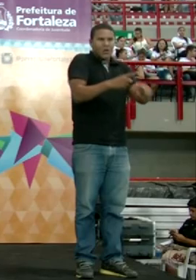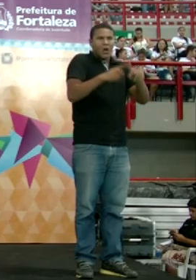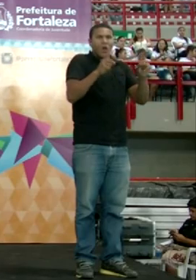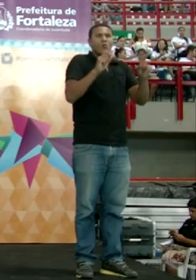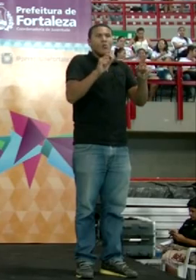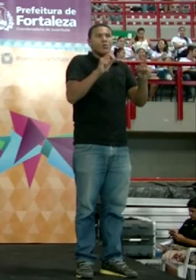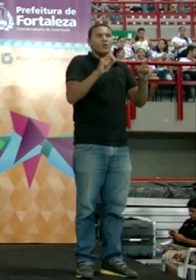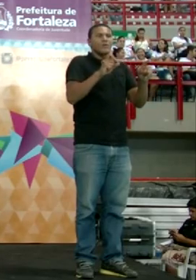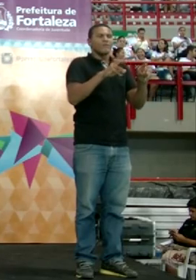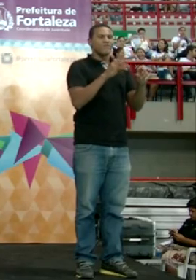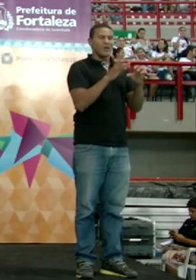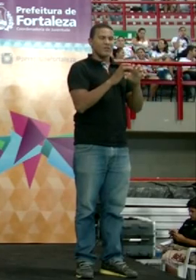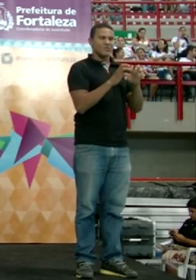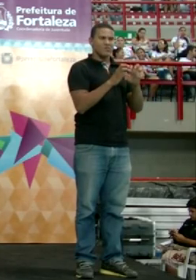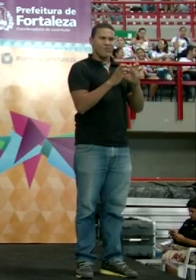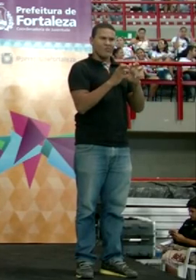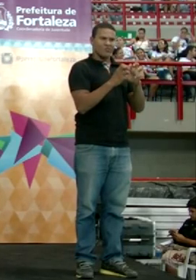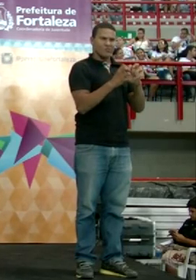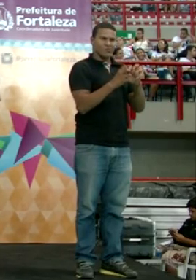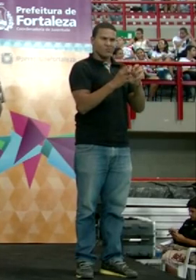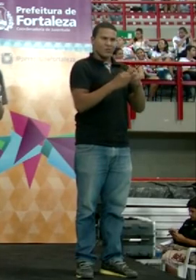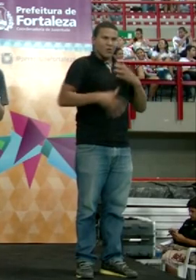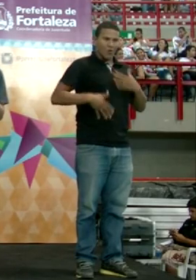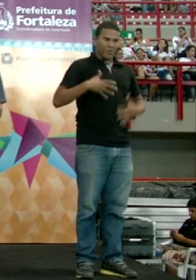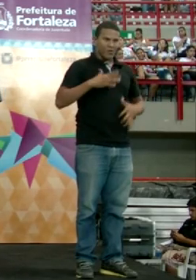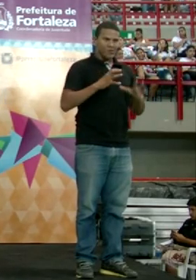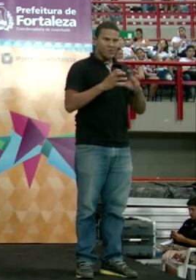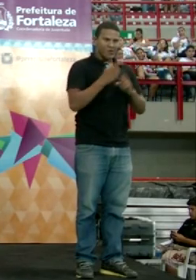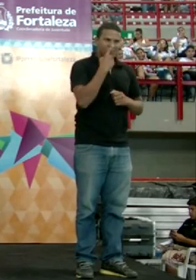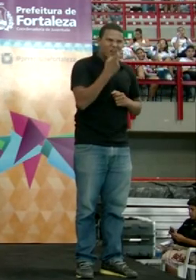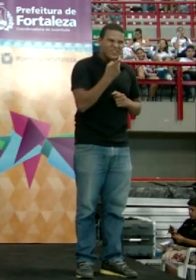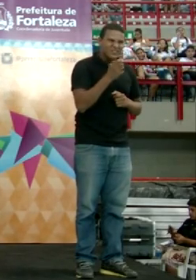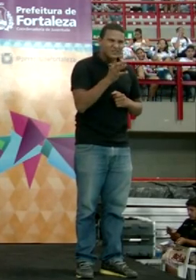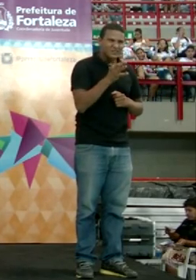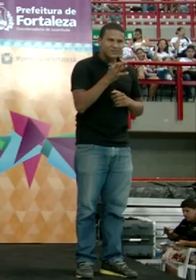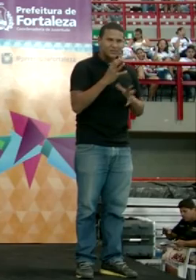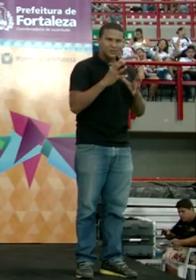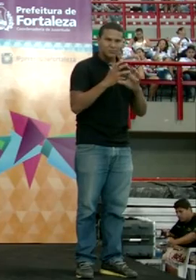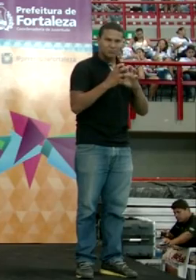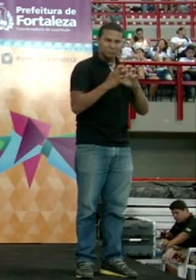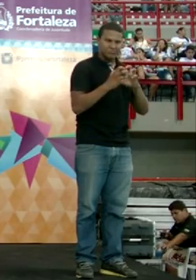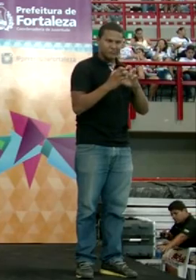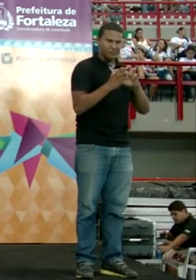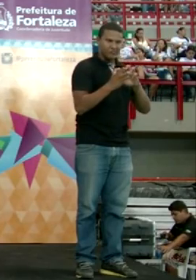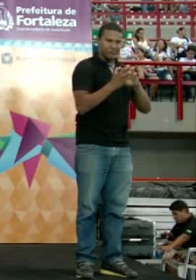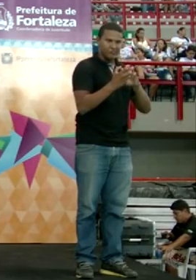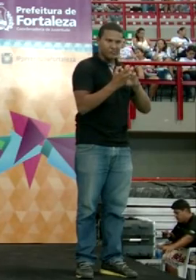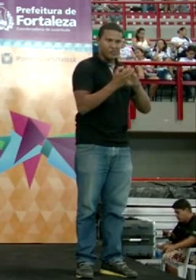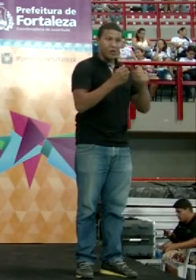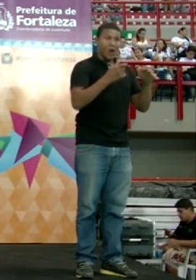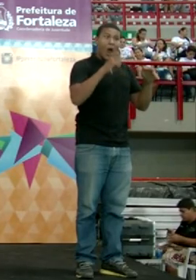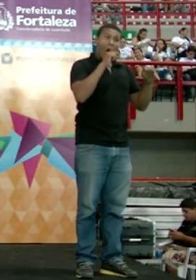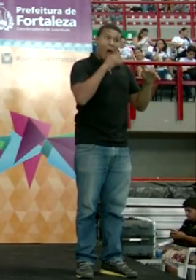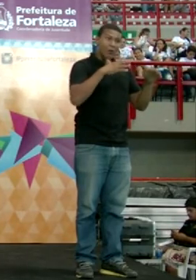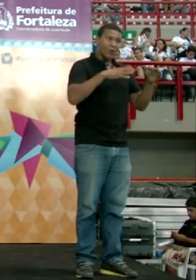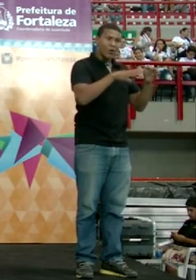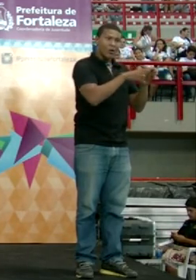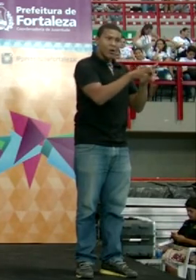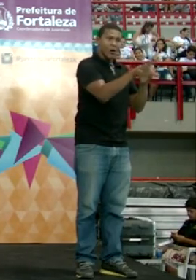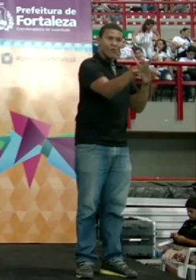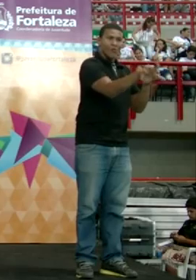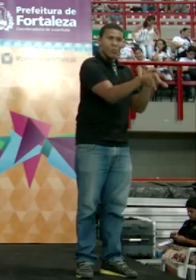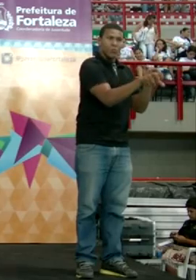liberado um gás que provoca efeito estufa. Esse gás é o metano, o CH4.